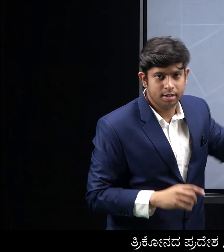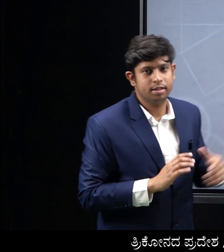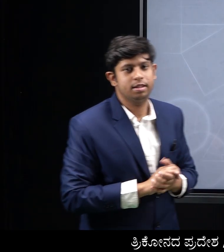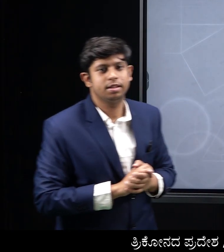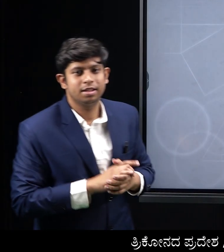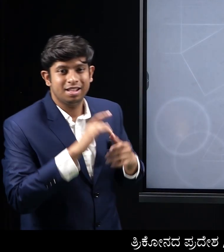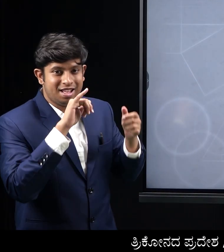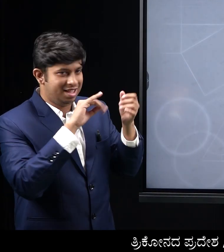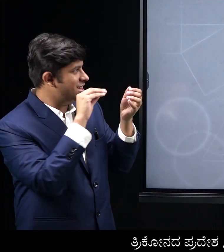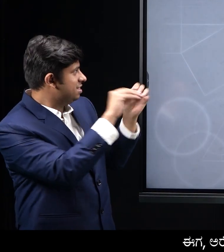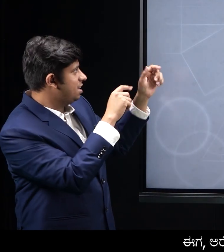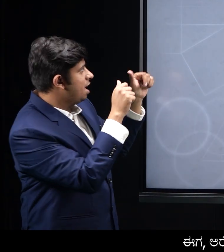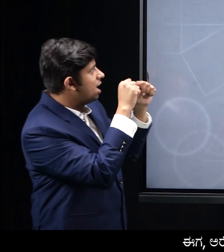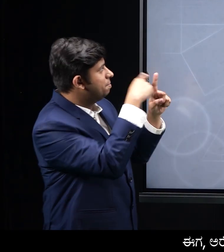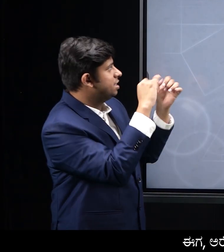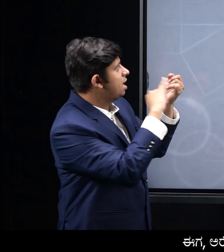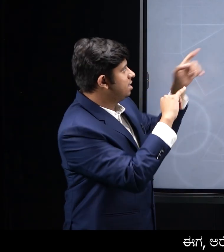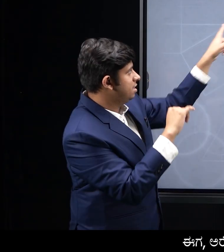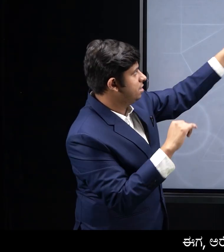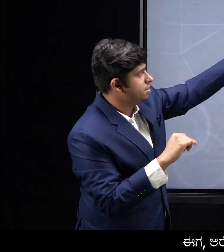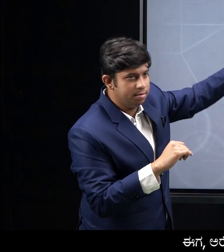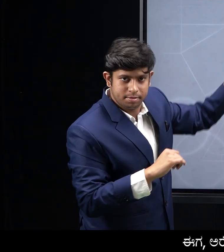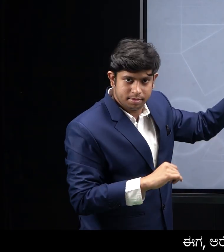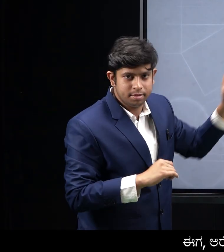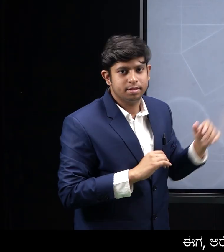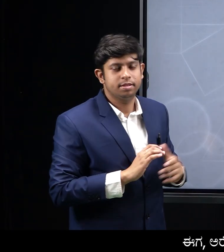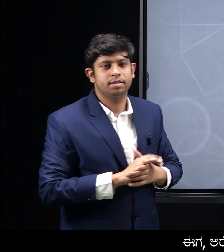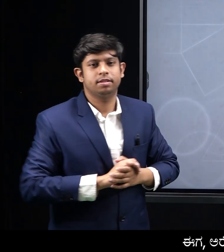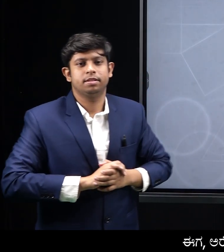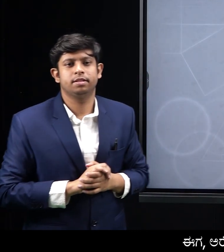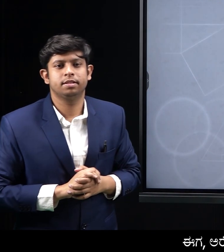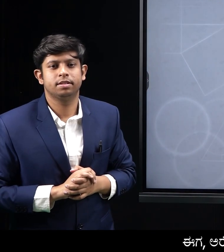ಮೈನಸ್ B, S ಮೈನಸ್ C. ಈಗ ಅರೆ ಪರಿಧಿ S =